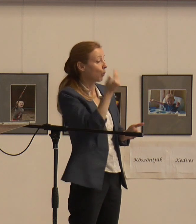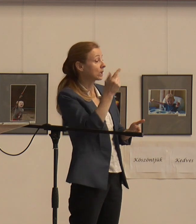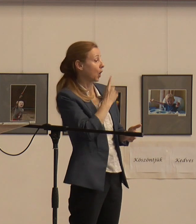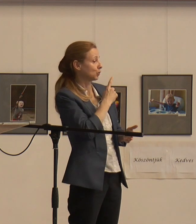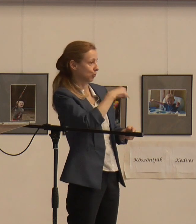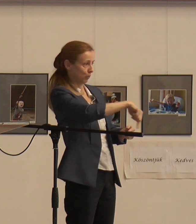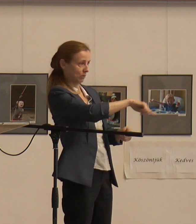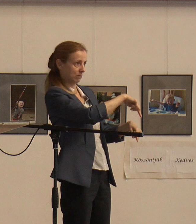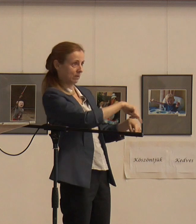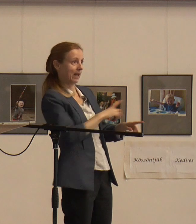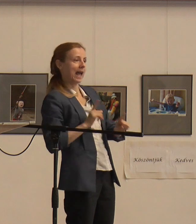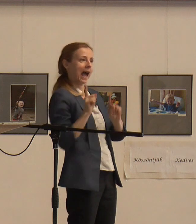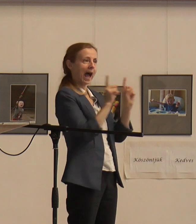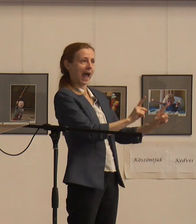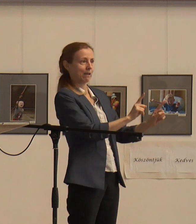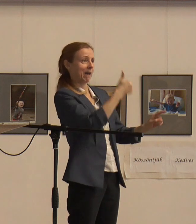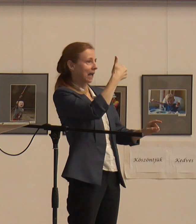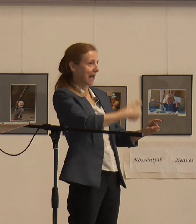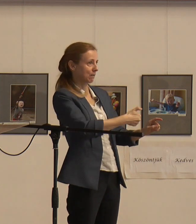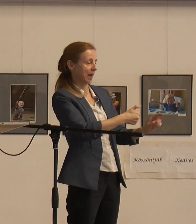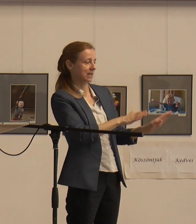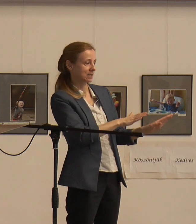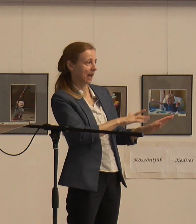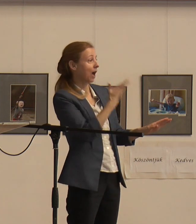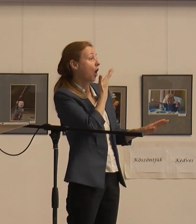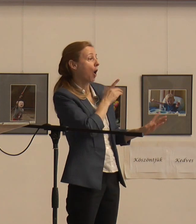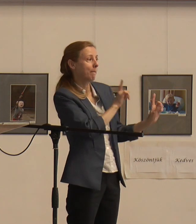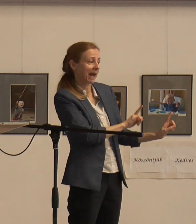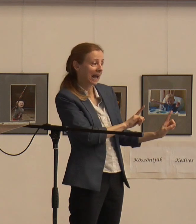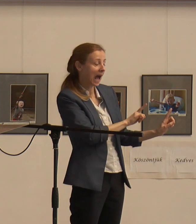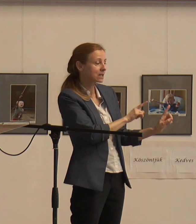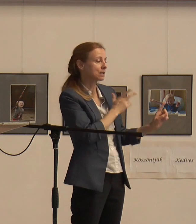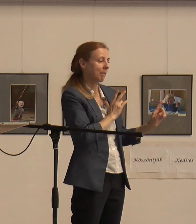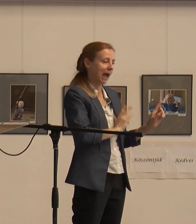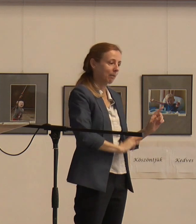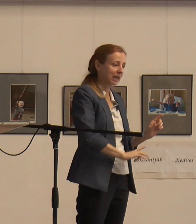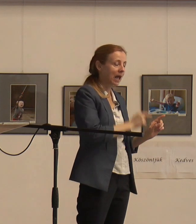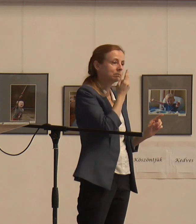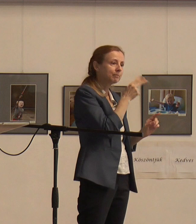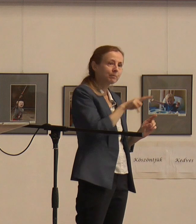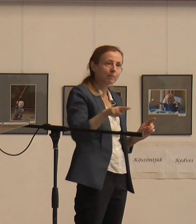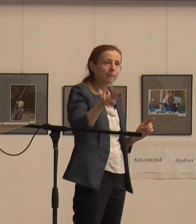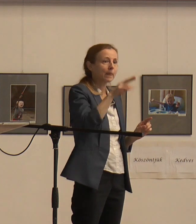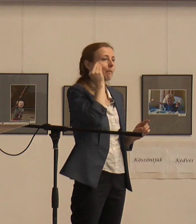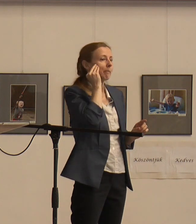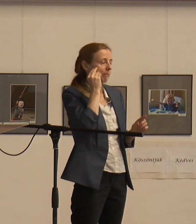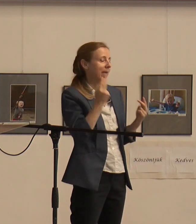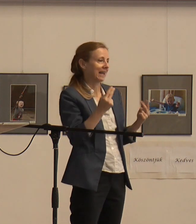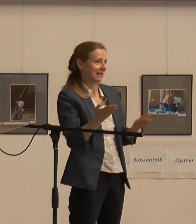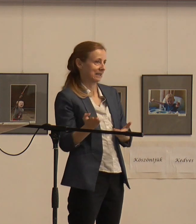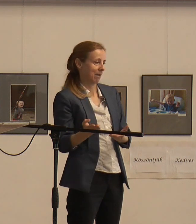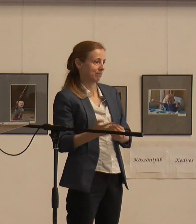túlról jársz. Állj meg itt egy percre. Ha megállsz, megfigyelsz, meglátod, megérted.